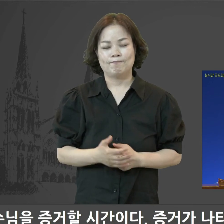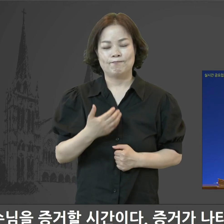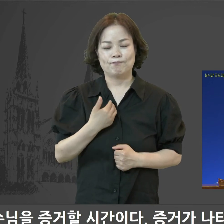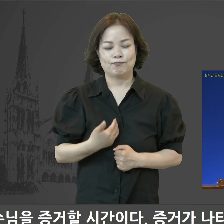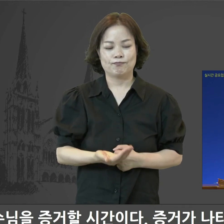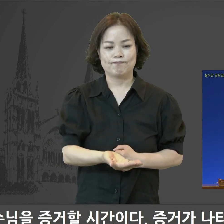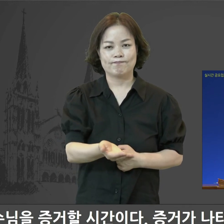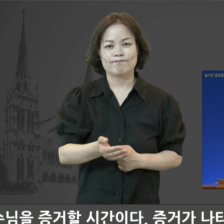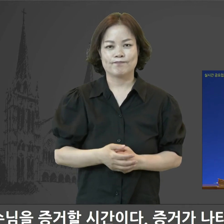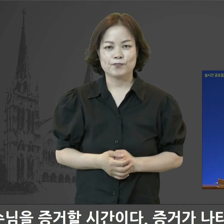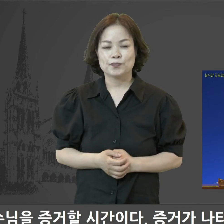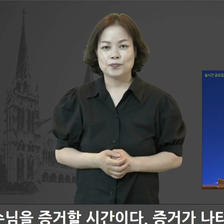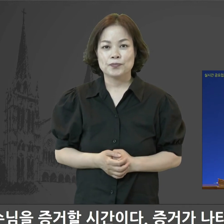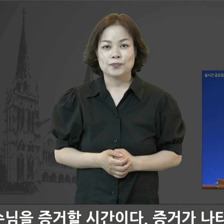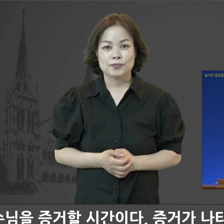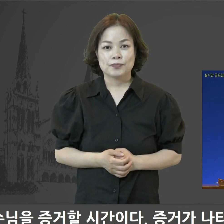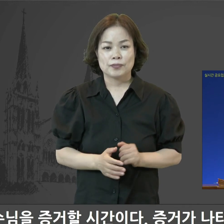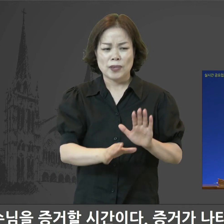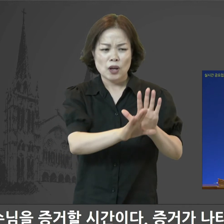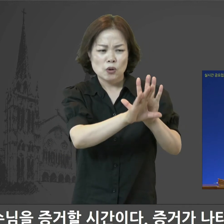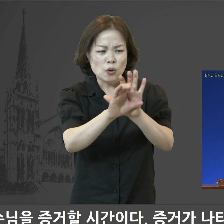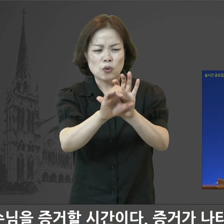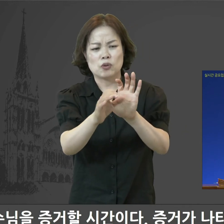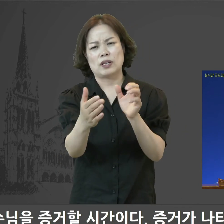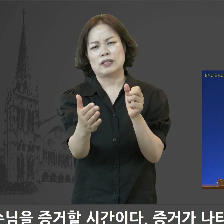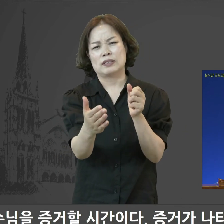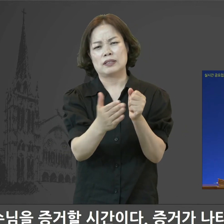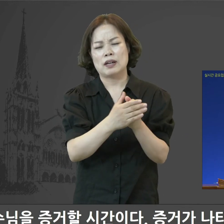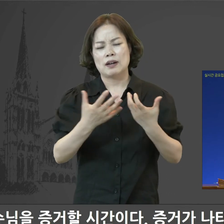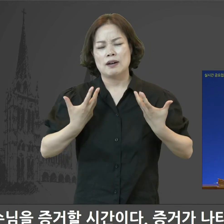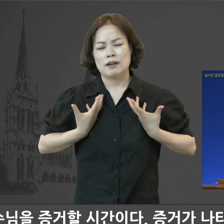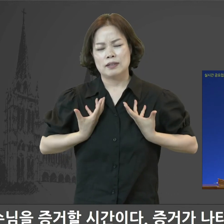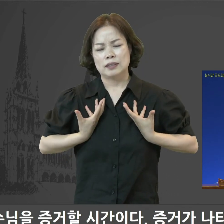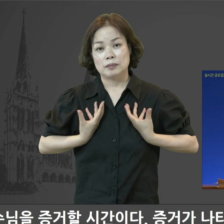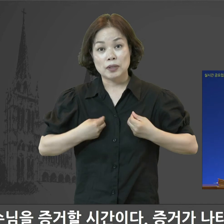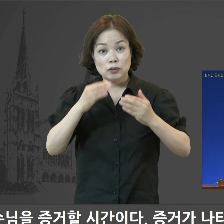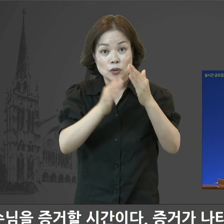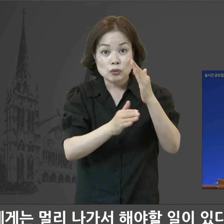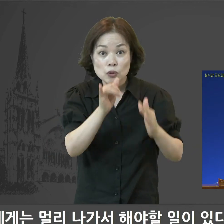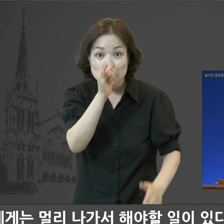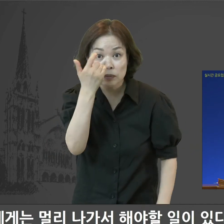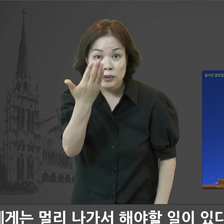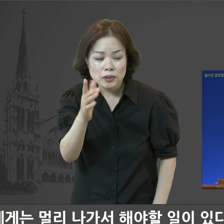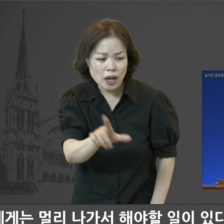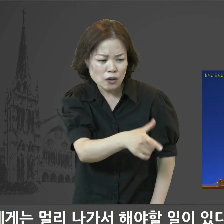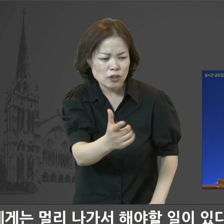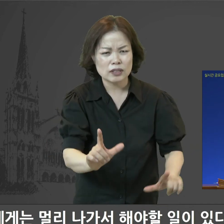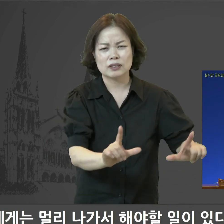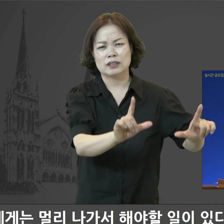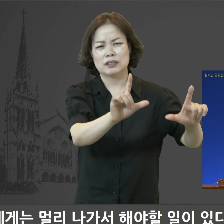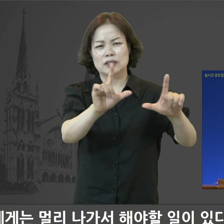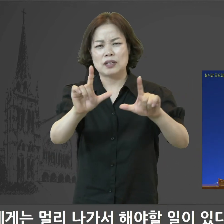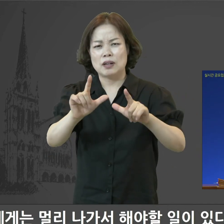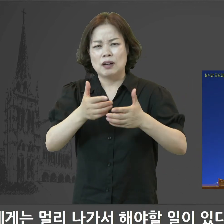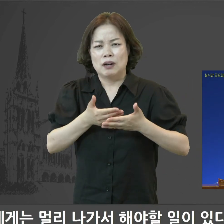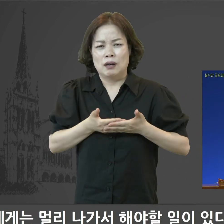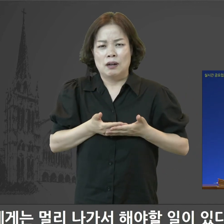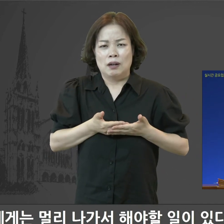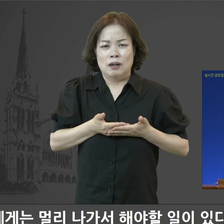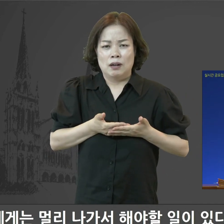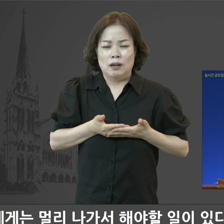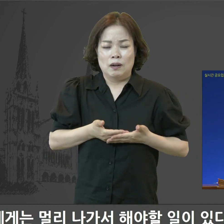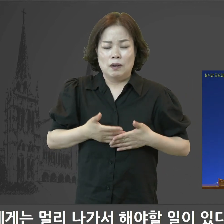겁니다. 코로나 때문에 실망하고 계신 성도 계십니까? 오늘 하루의 삶의 무게가 너무